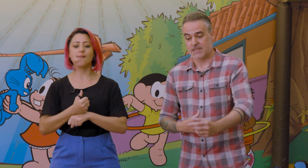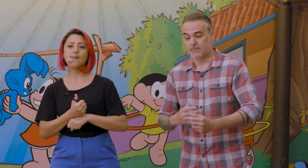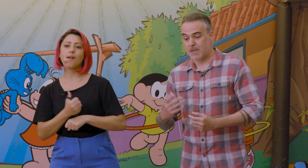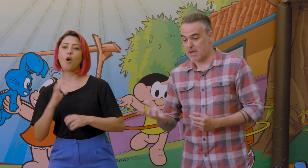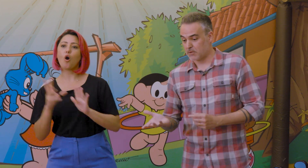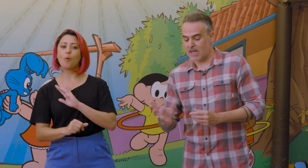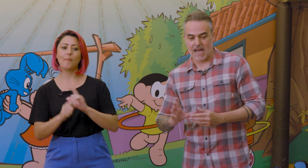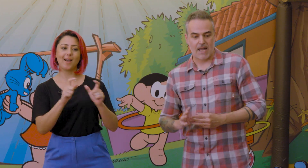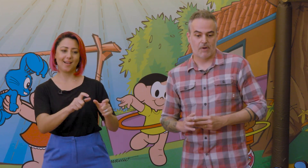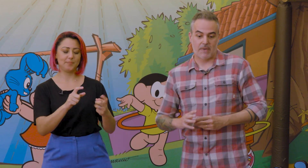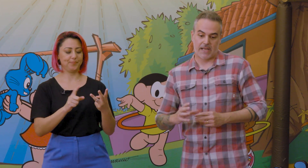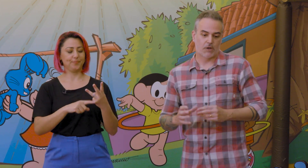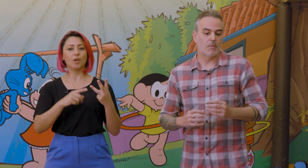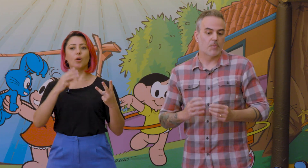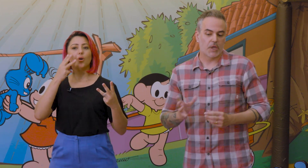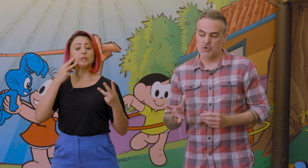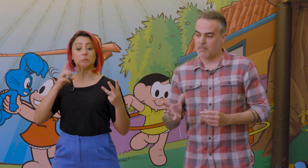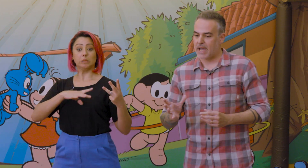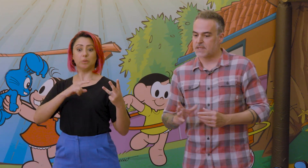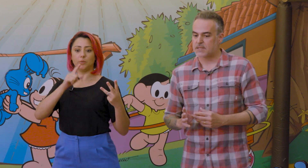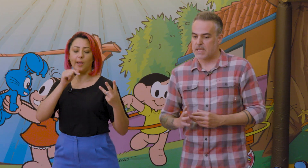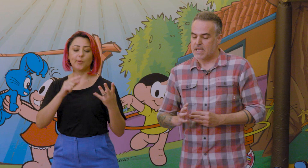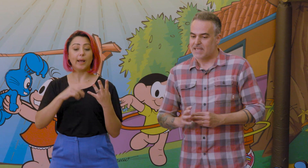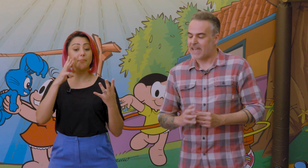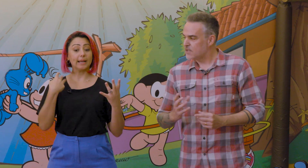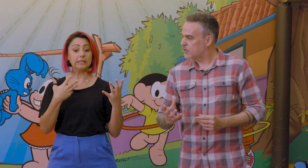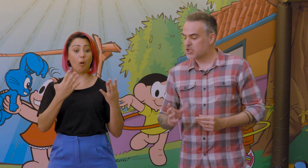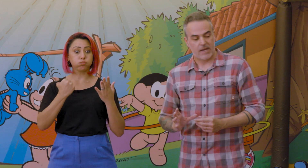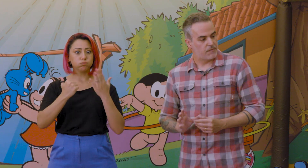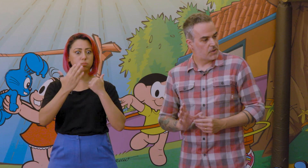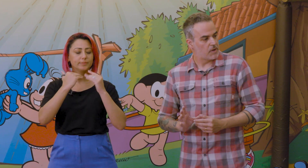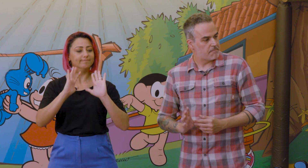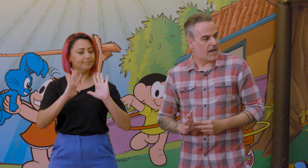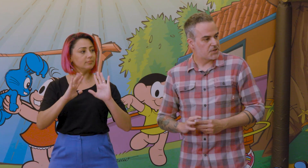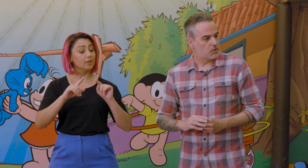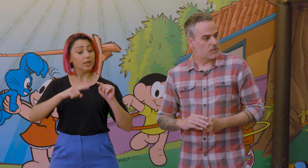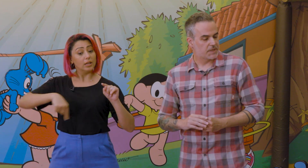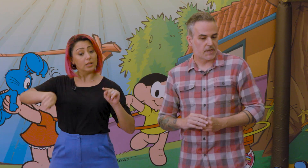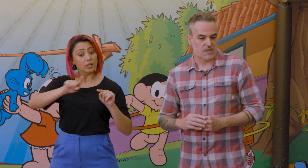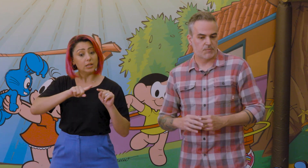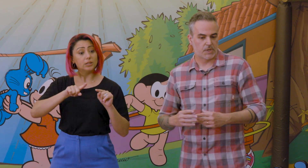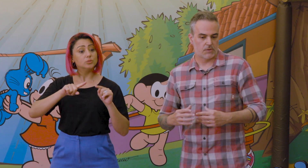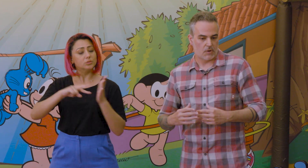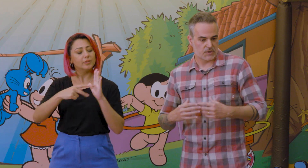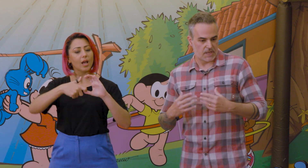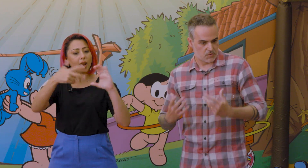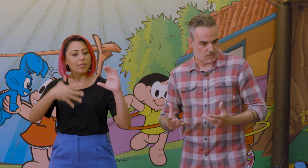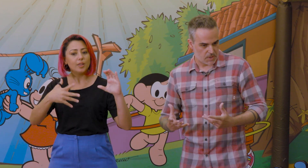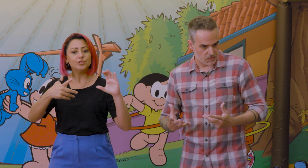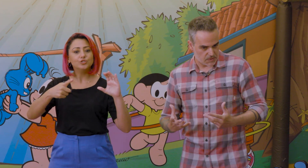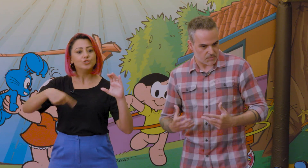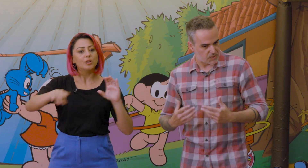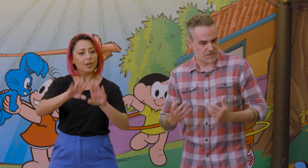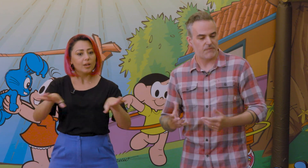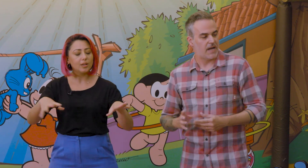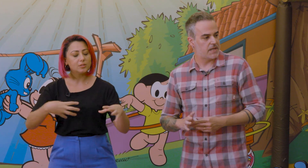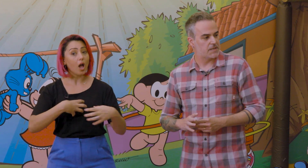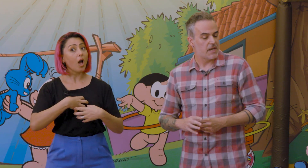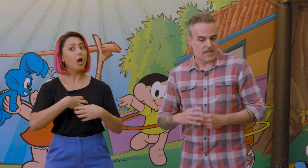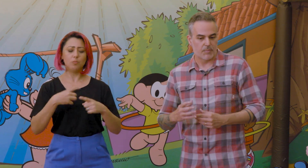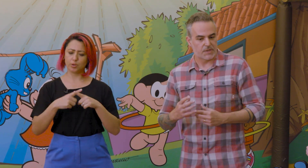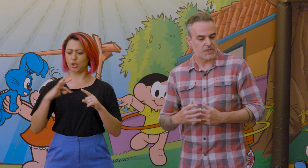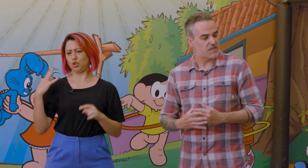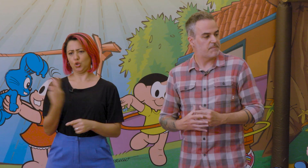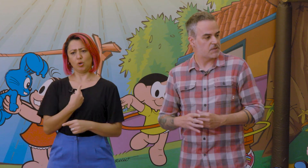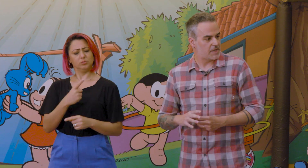o Cascão tem medo d'água, a Magali come um pouquinho demais. E é isso que gera o vínculo empático com as crianças, porque nós, seres humanos, temos nossas falhas.